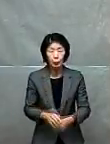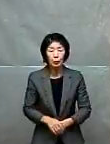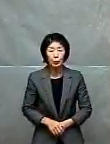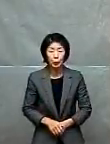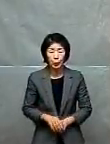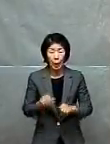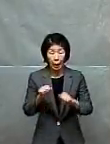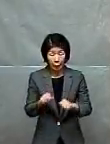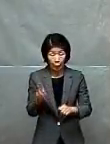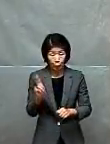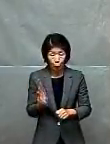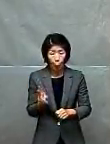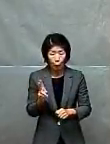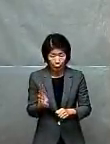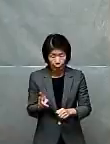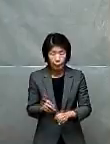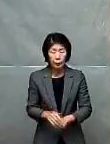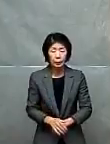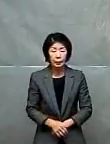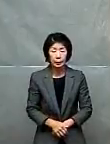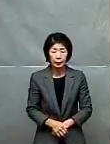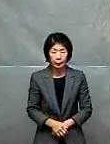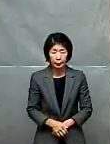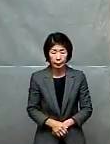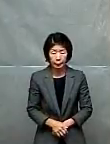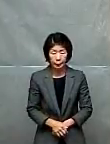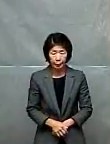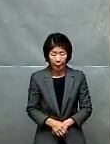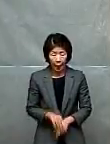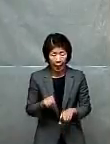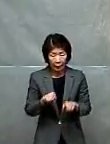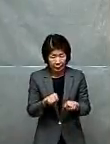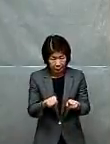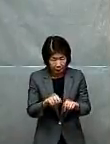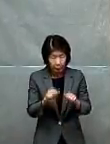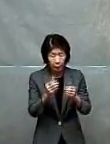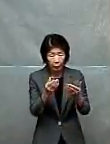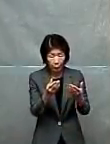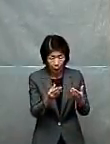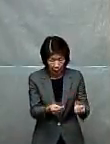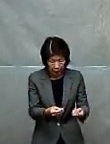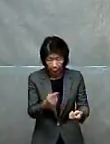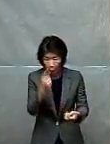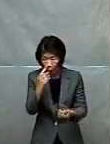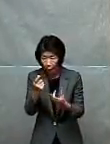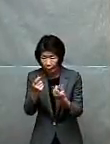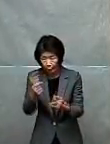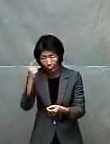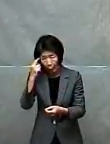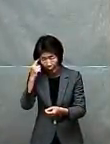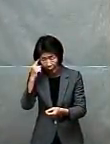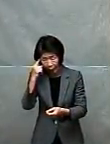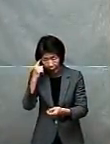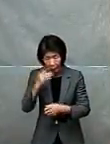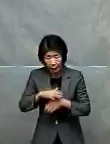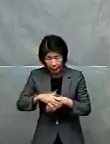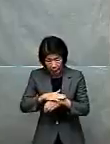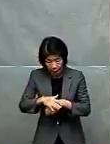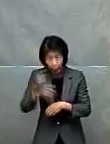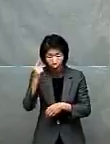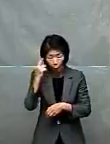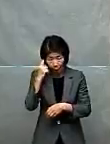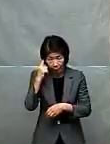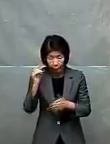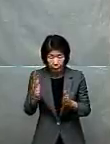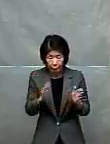やるようにということを指示しましたし、私も考えていきたいというふうに思います。そういう意味